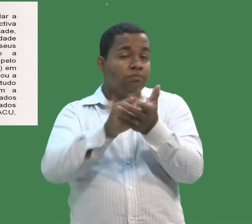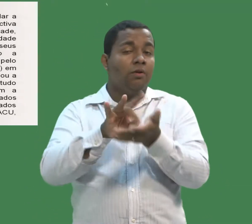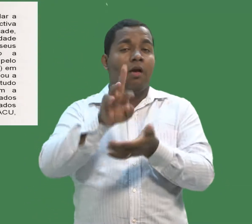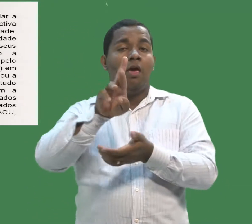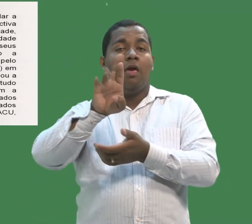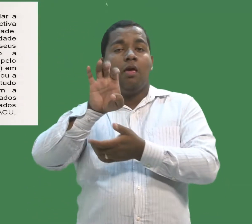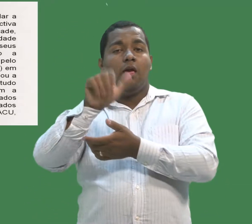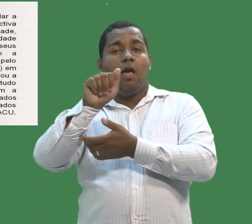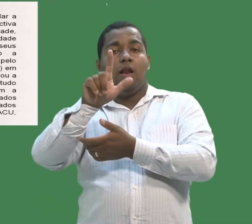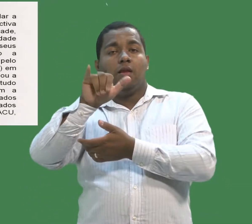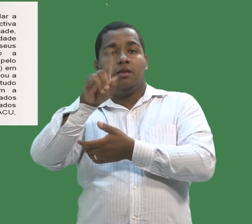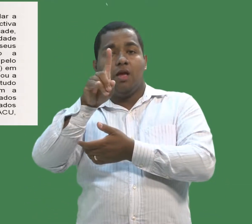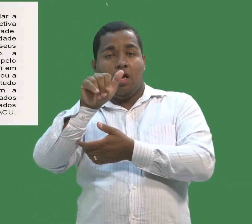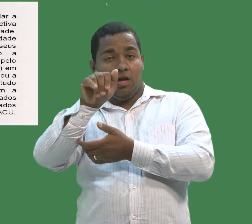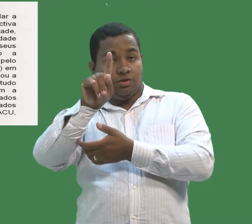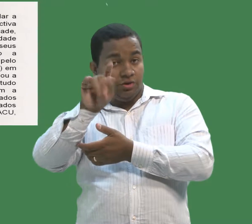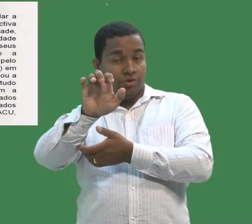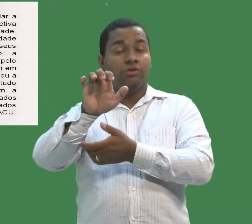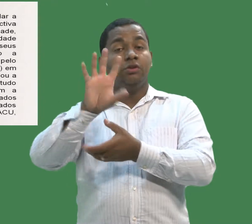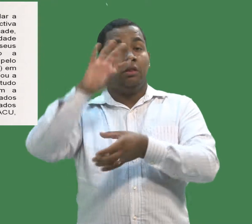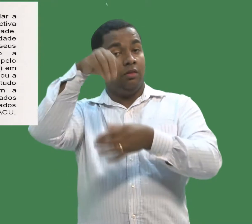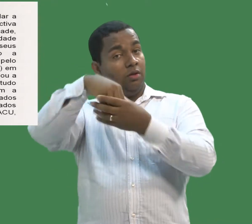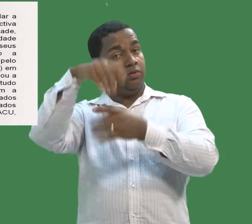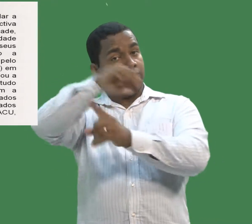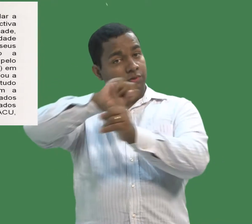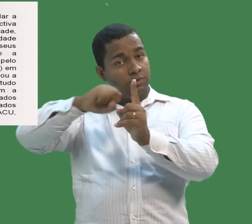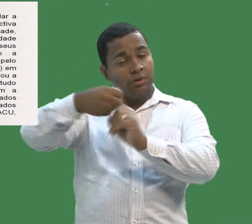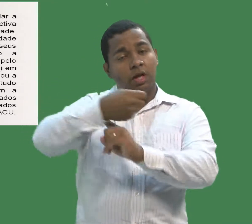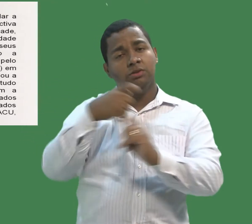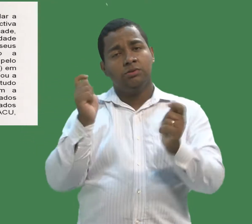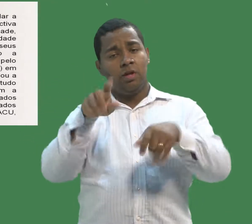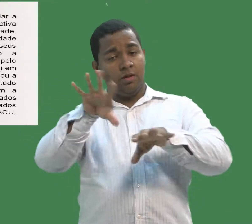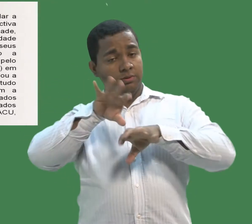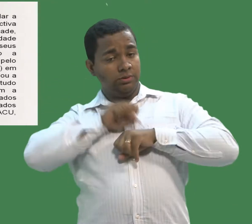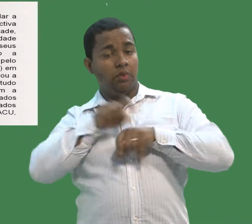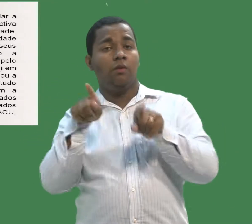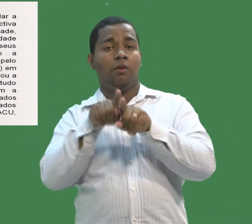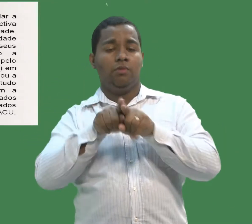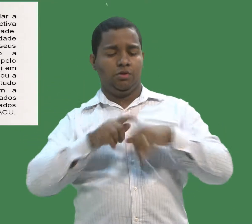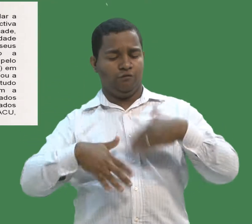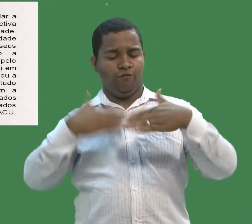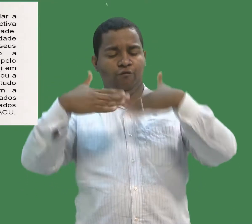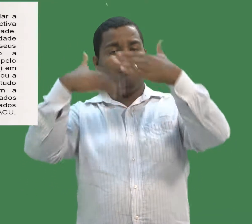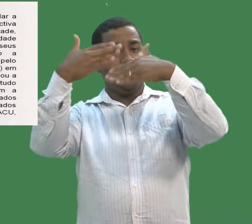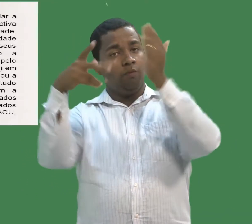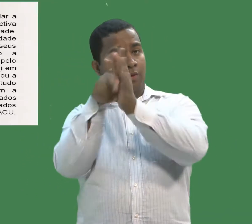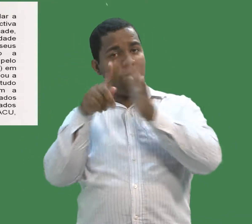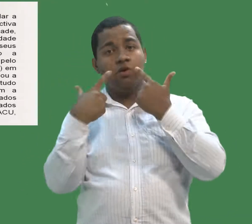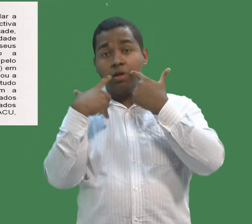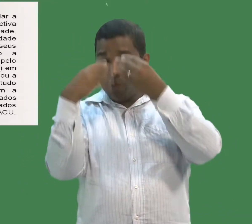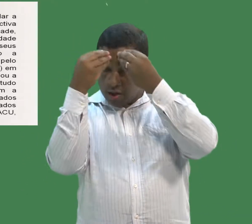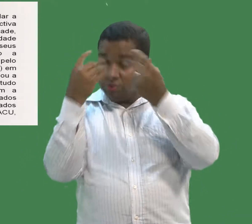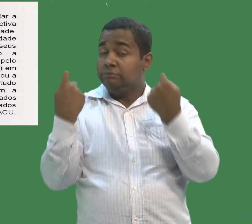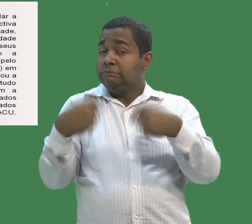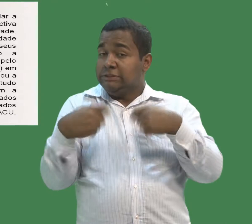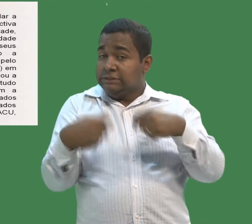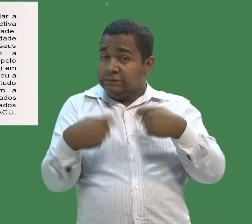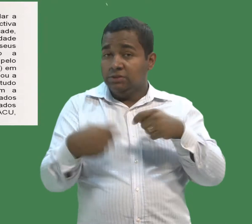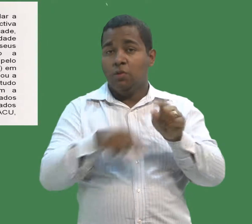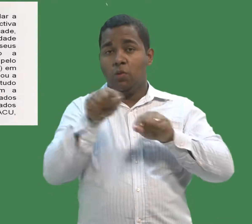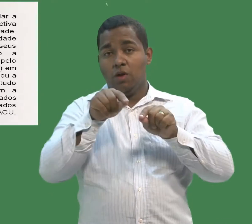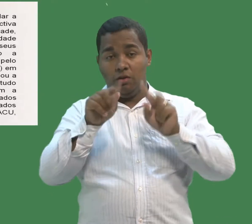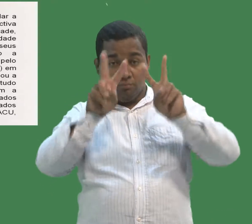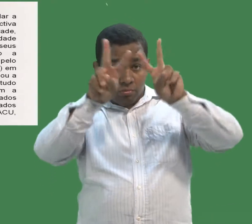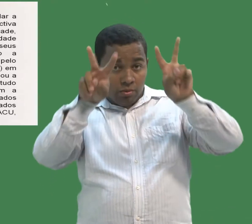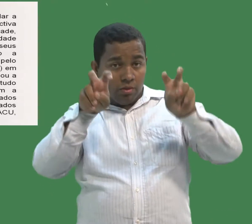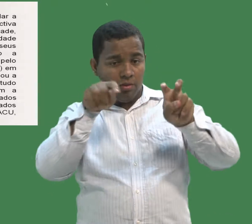linguagem. Vamos ler aqui o texto. Tornava-se necessário que, ao abordar a linguagem dentro de uma perspectiva diretamente ligada à